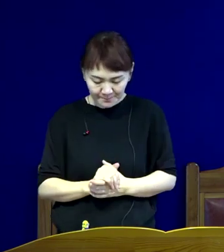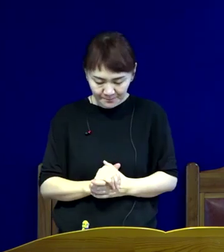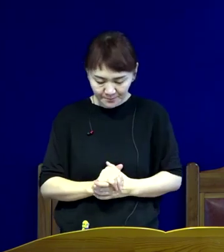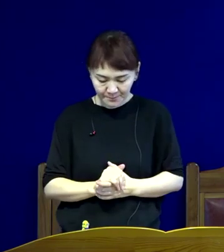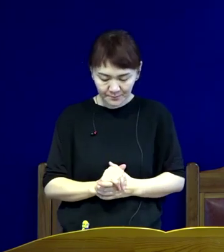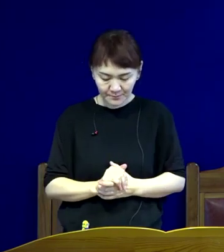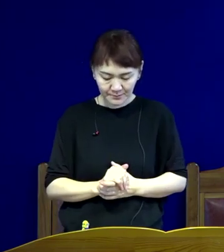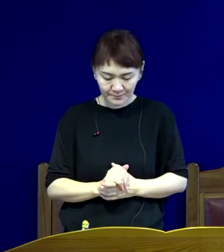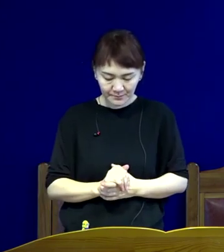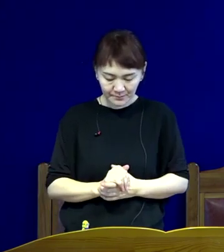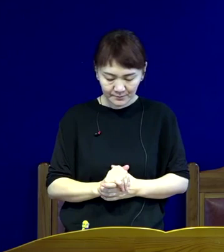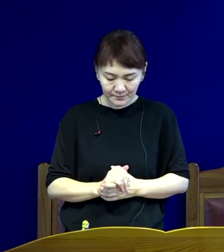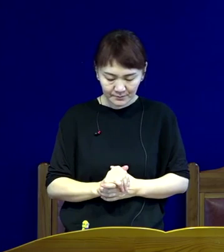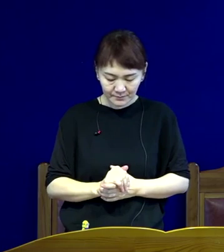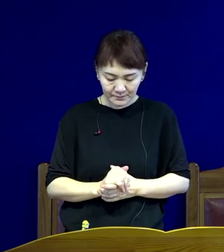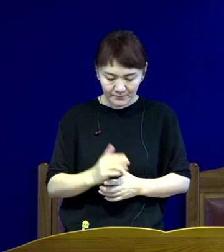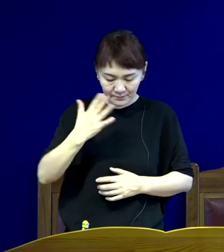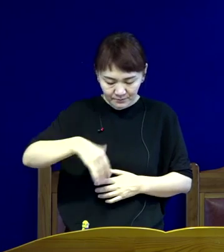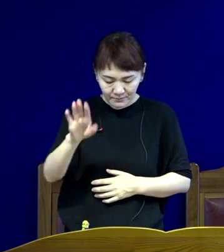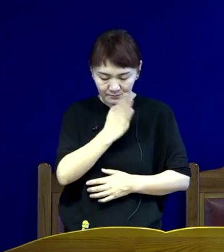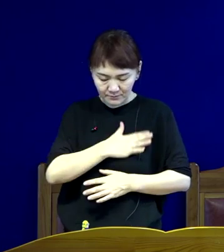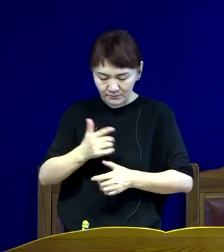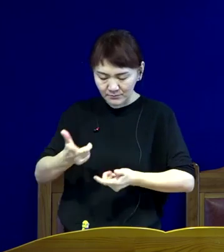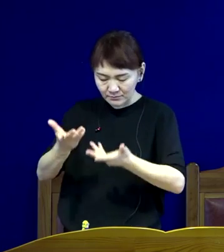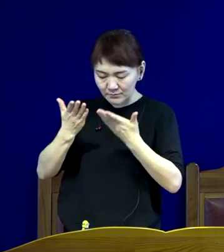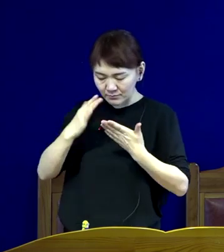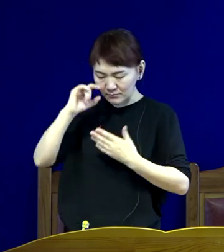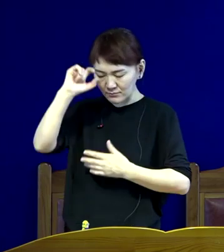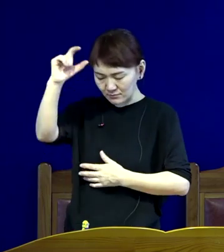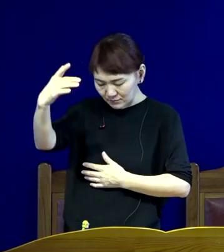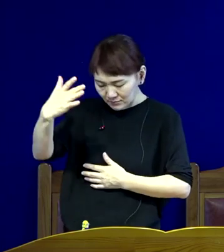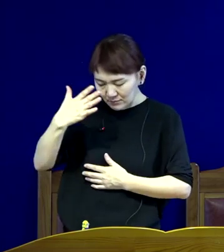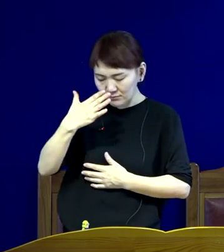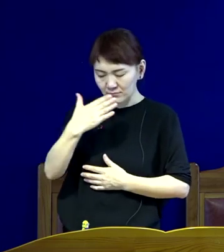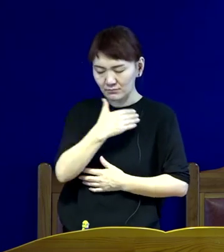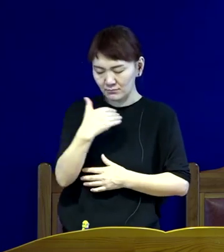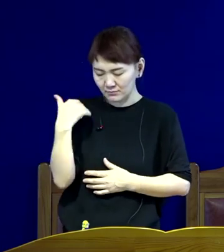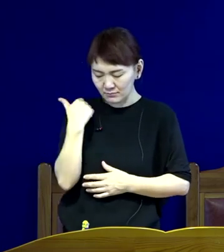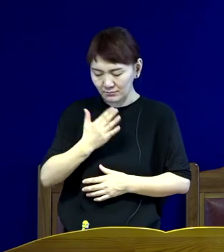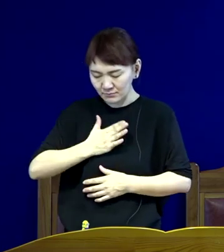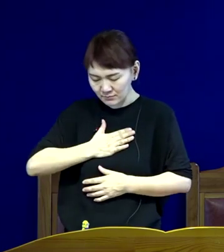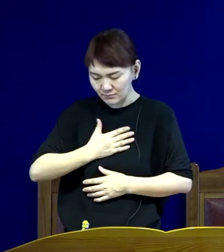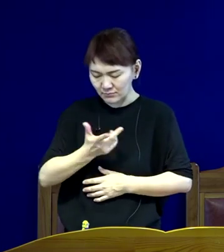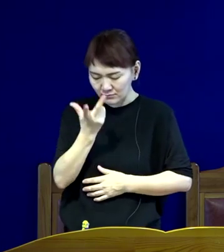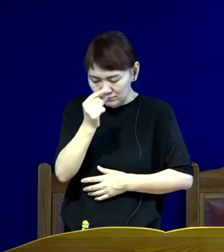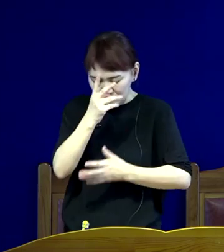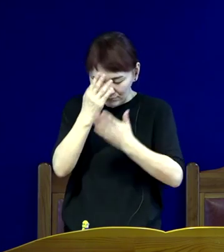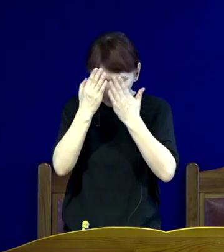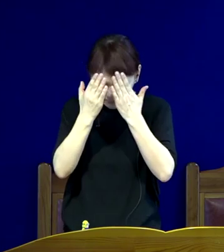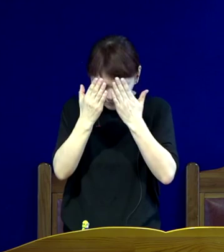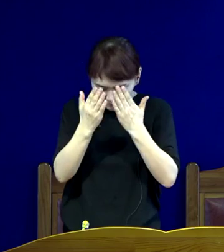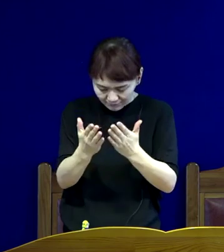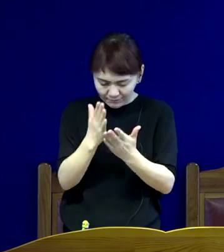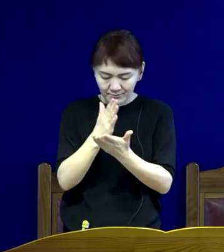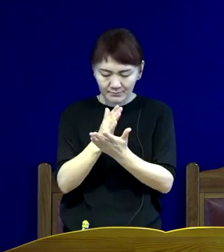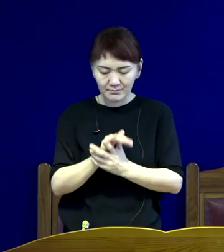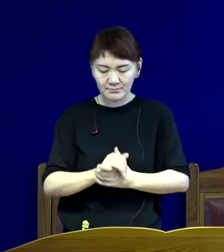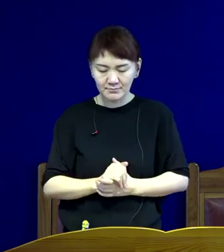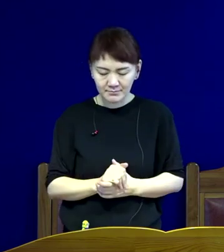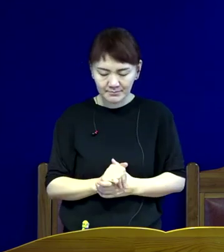우리를 사랑하시는 자비로우신 주님, 참으로 감사합니다. 예수님을 이